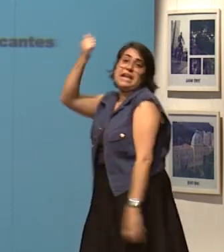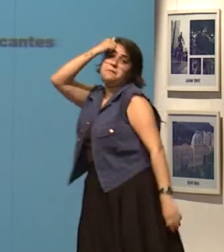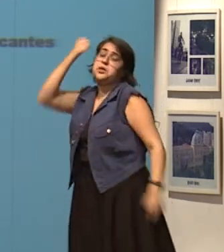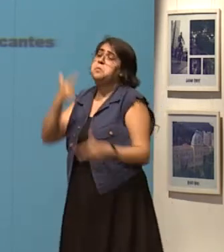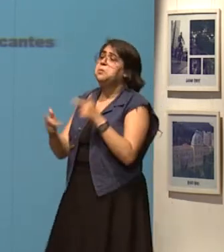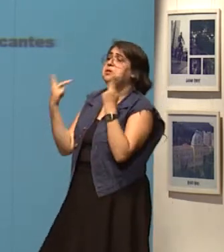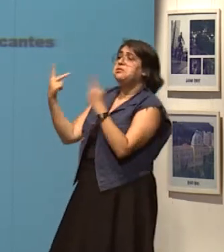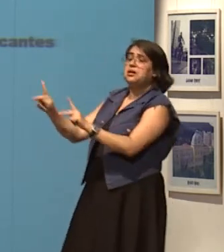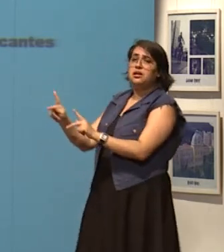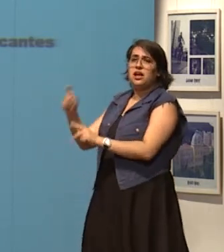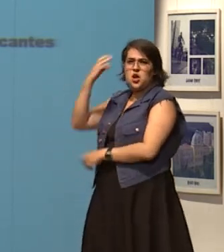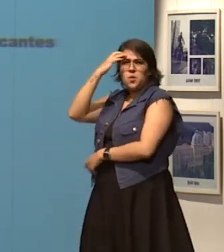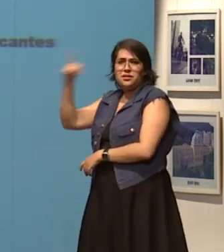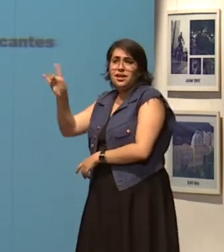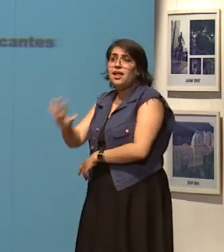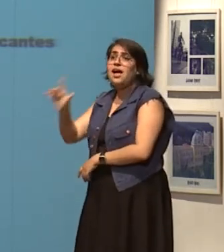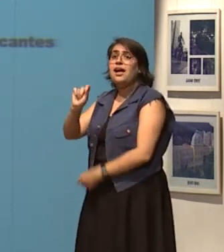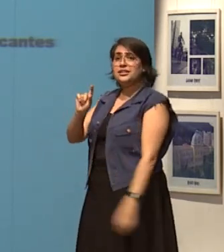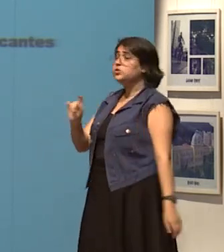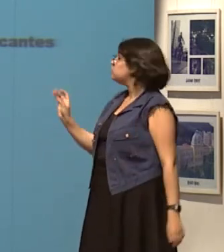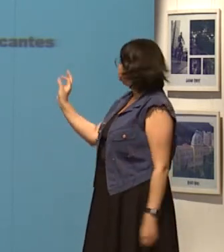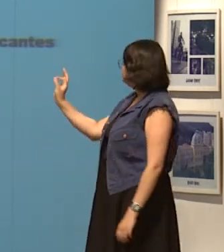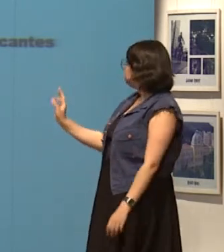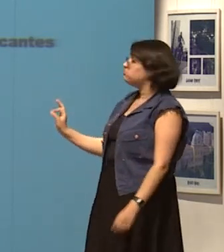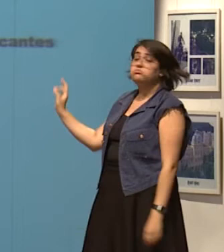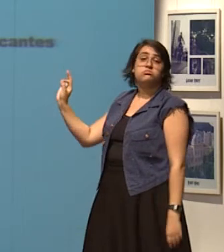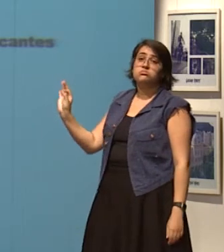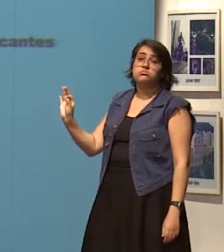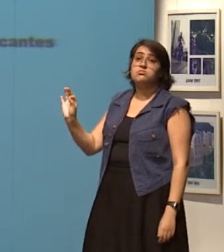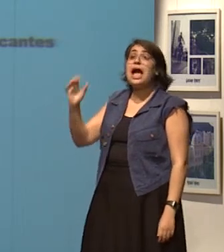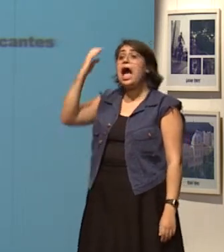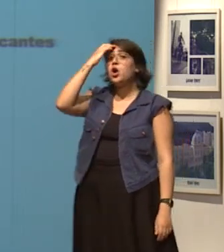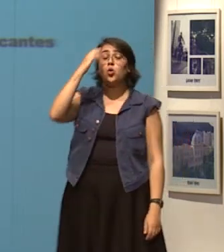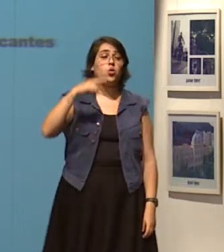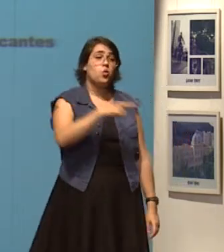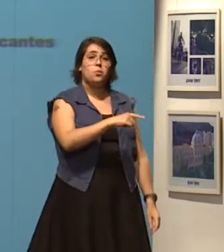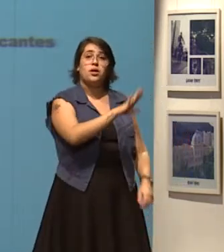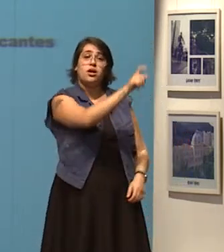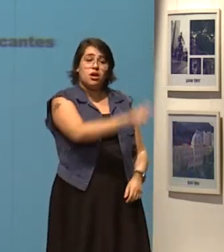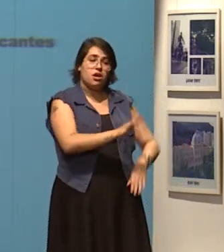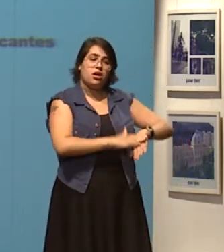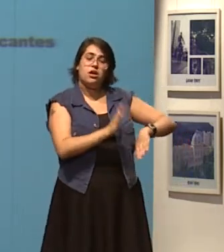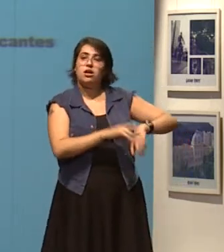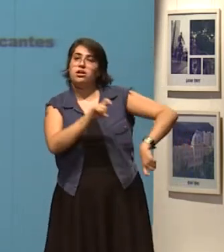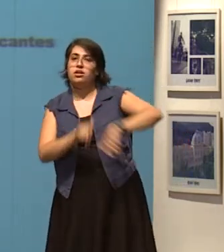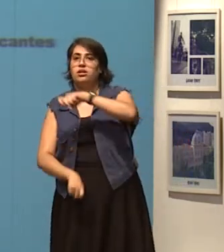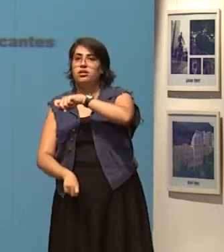me atiçando e depois ela se arrependeu. E está em azul. Não é por causa da vítima. A culpa é